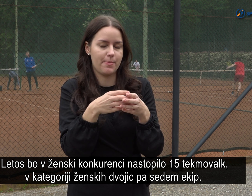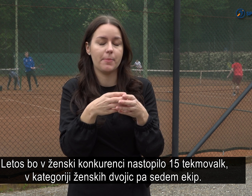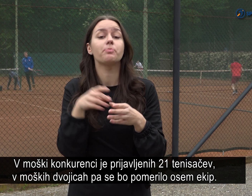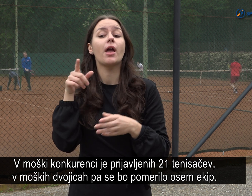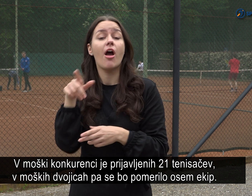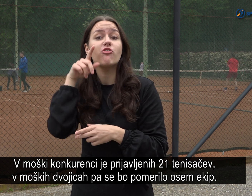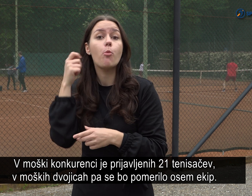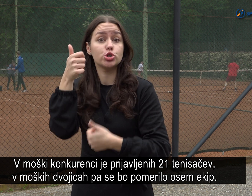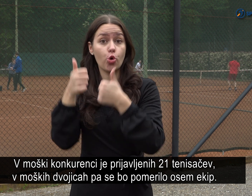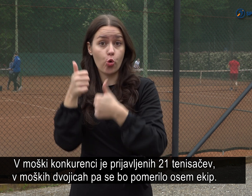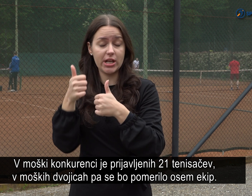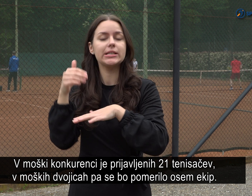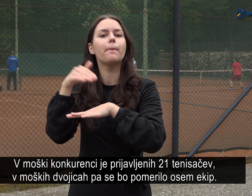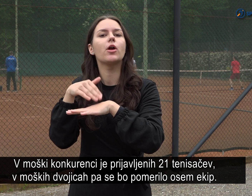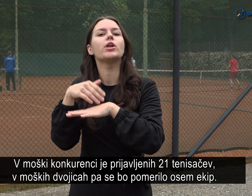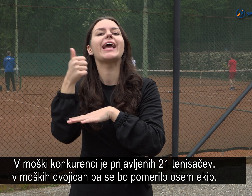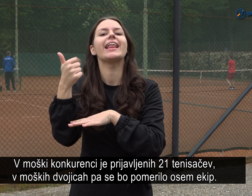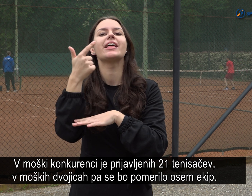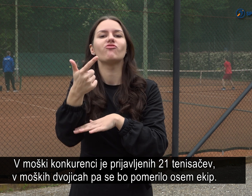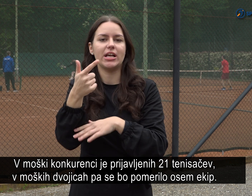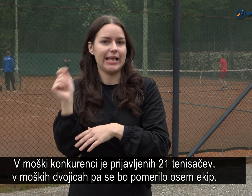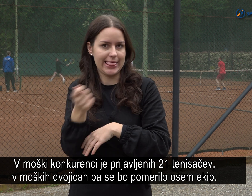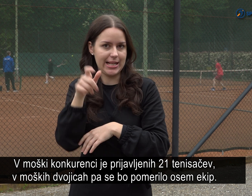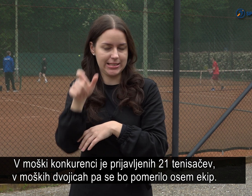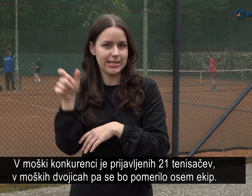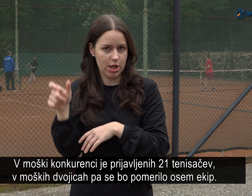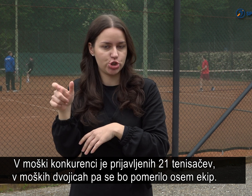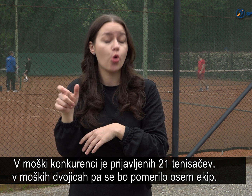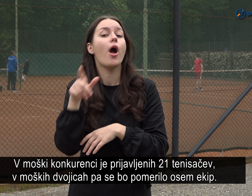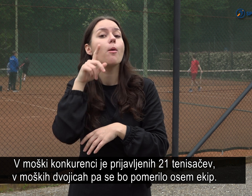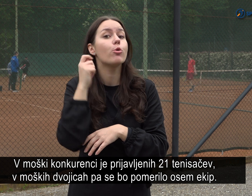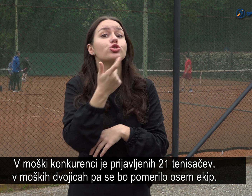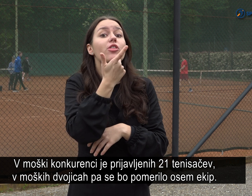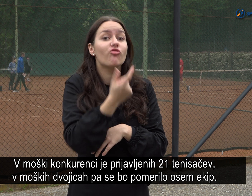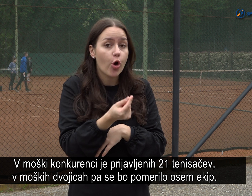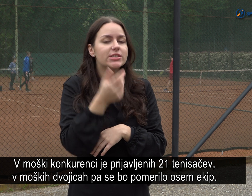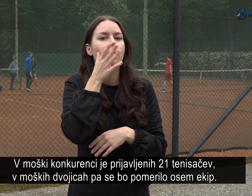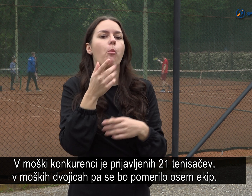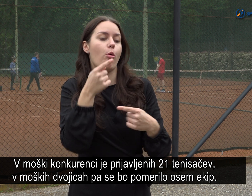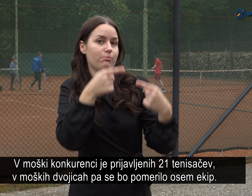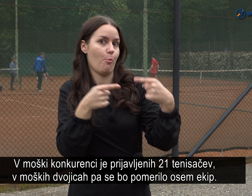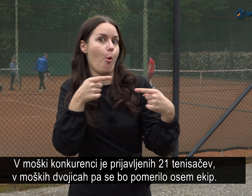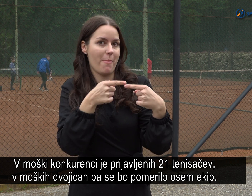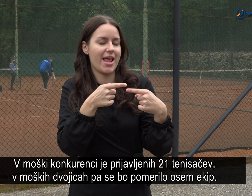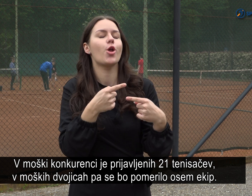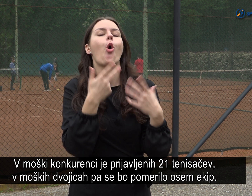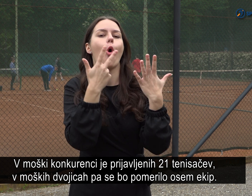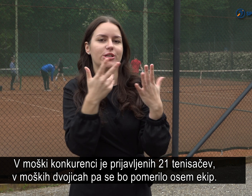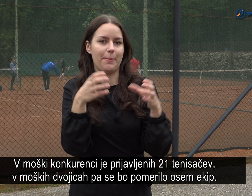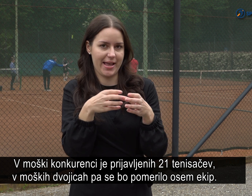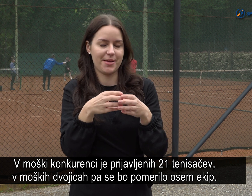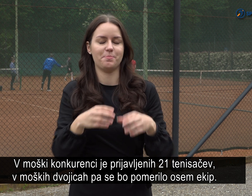moški konkurenci je prijavljenih 21 tenisačev, v moških dvojicah pa se bo pomerilo 8